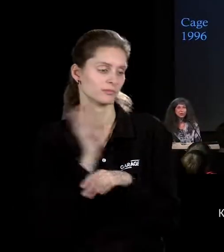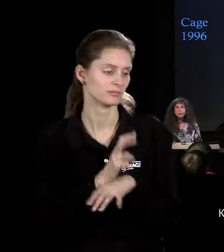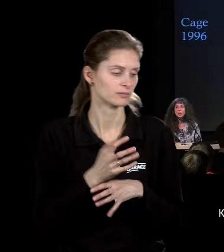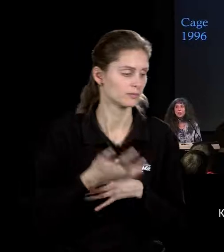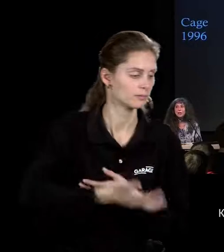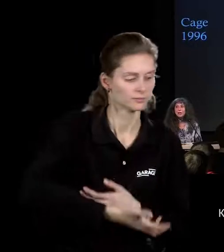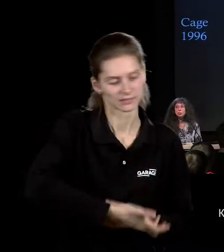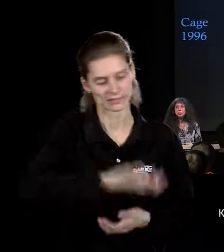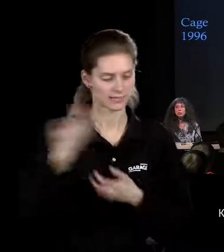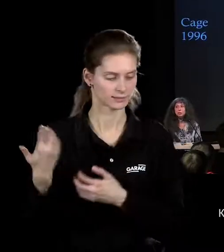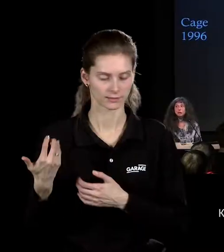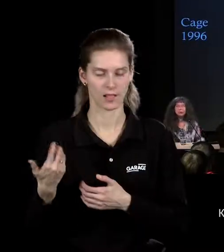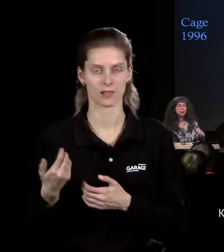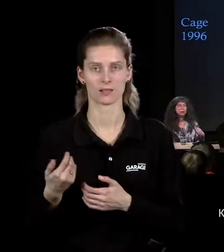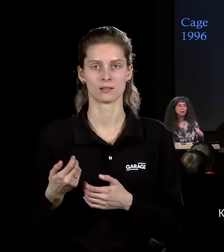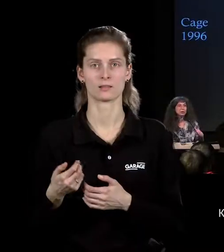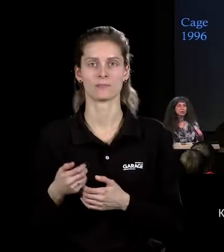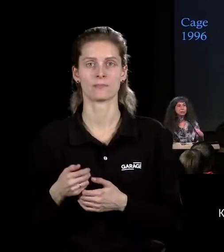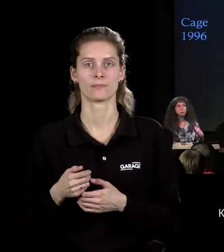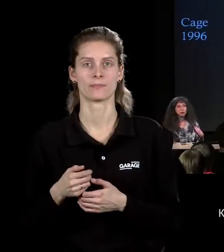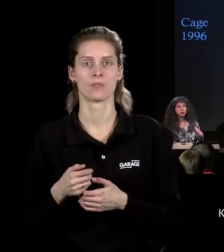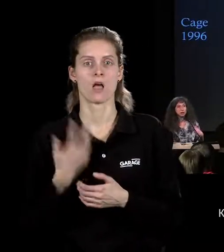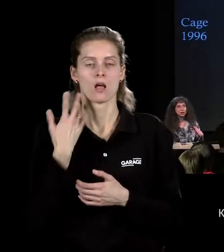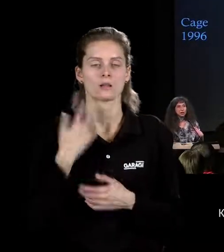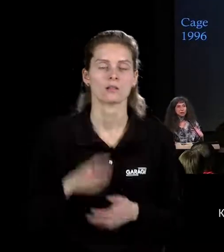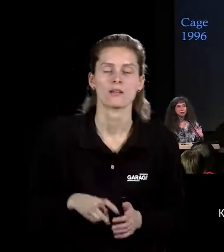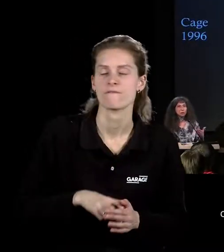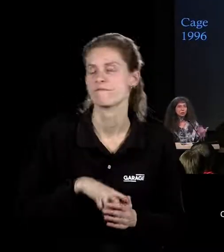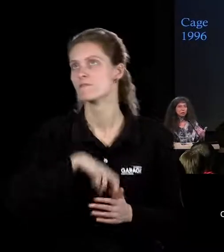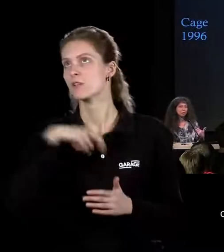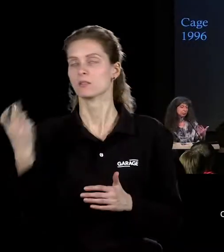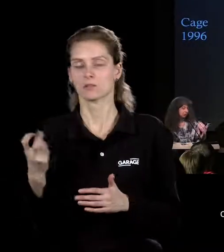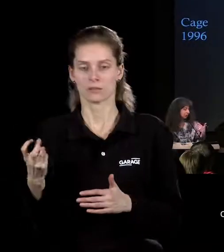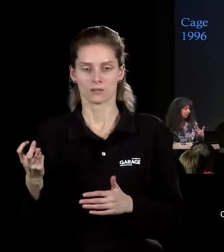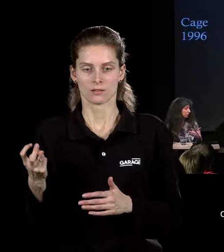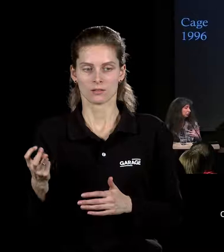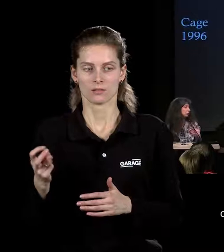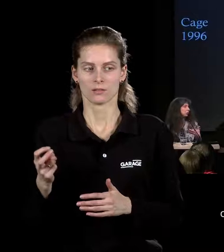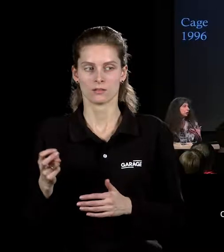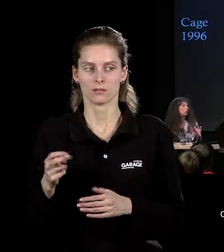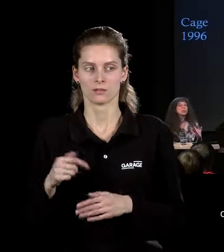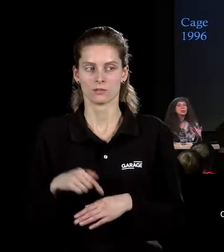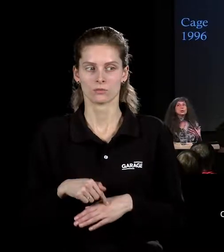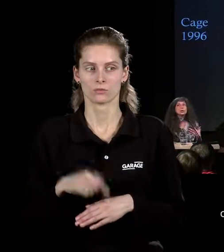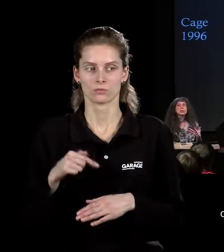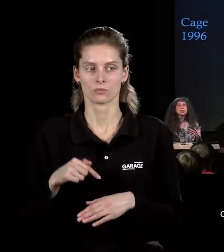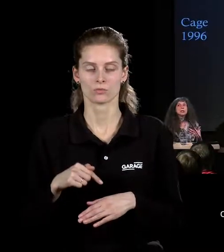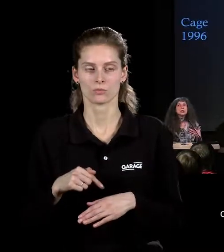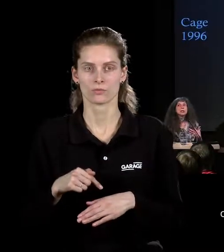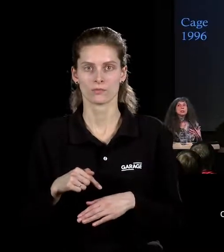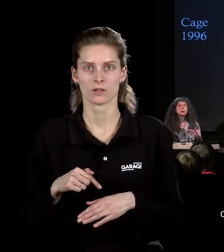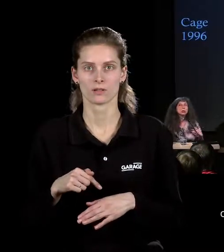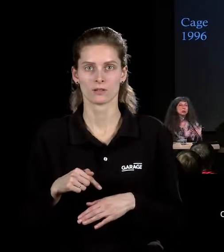этого ящика. И вот в этот момент, когда он высвободился из ящика, он почувствовал такое